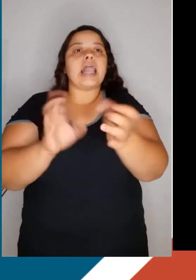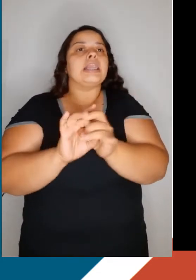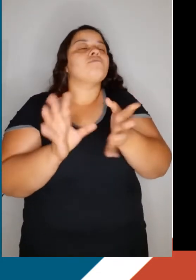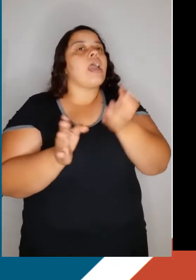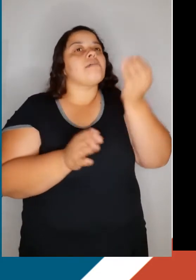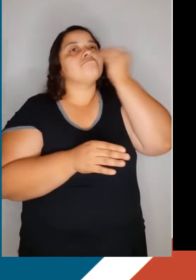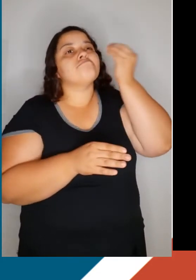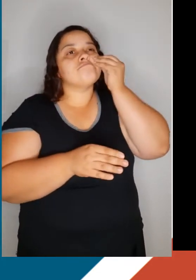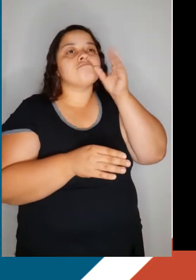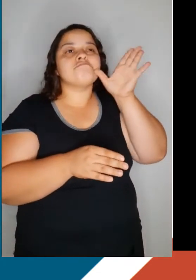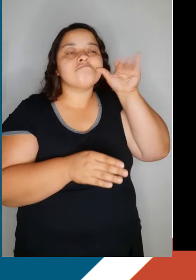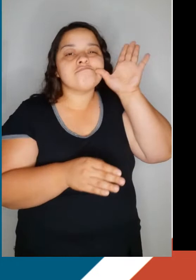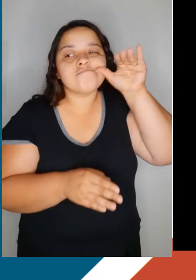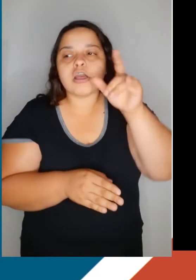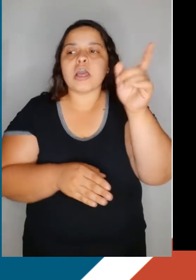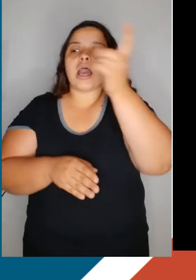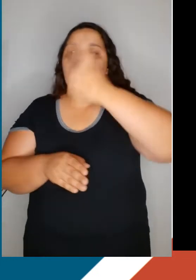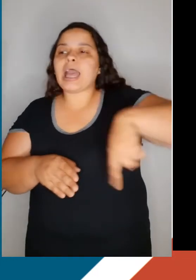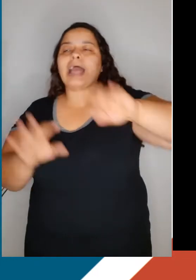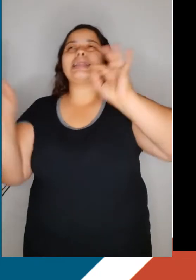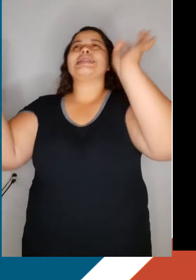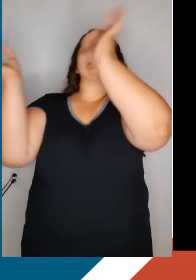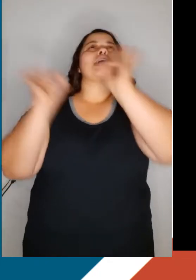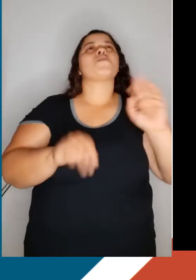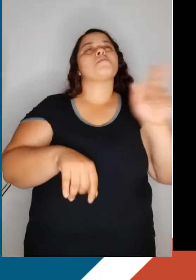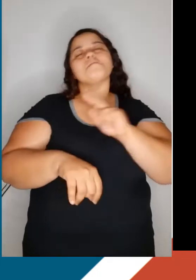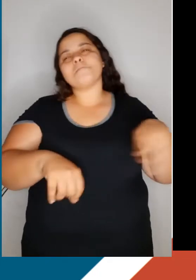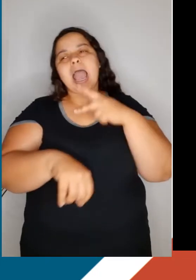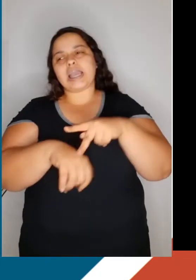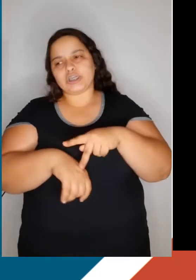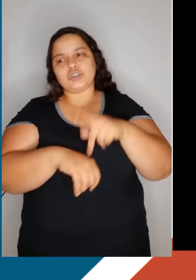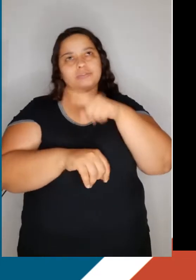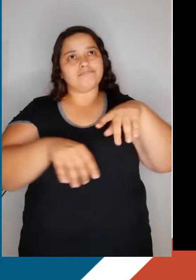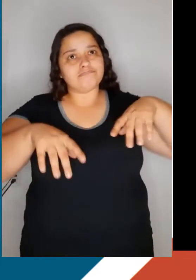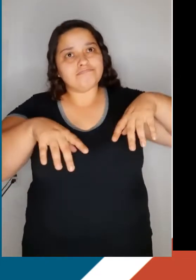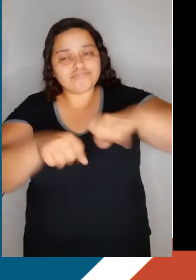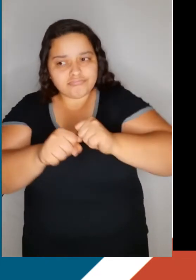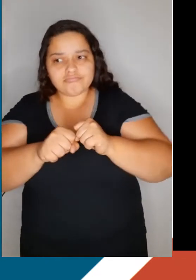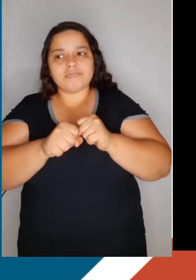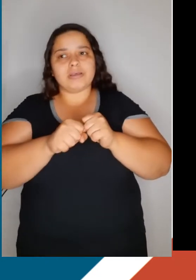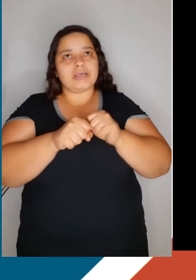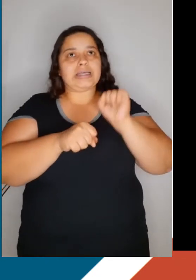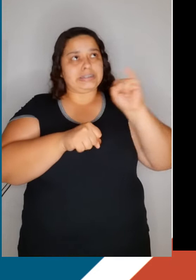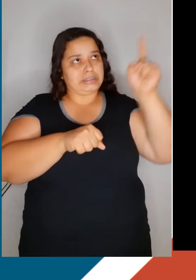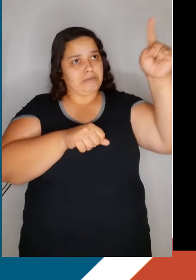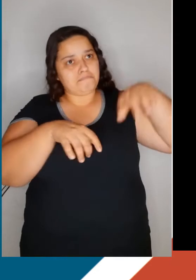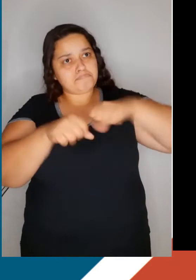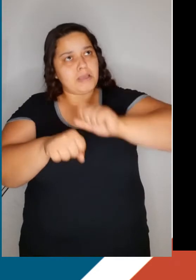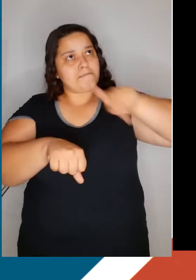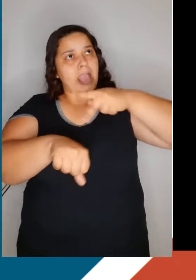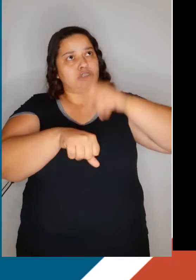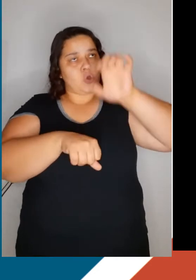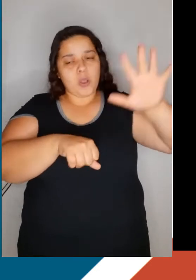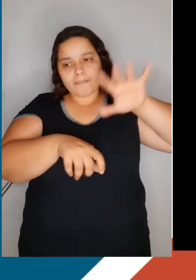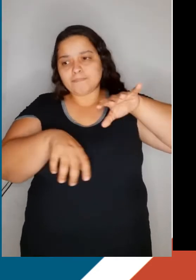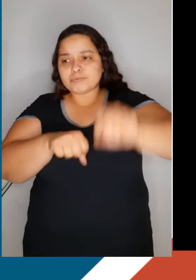garantir que nenhuma potência que fosse tomar posse de um território ao longo do rio Congo ou Níger fosse bloquear